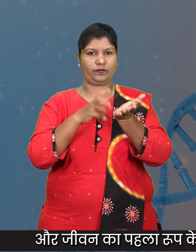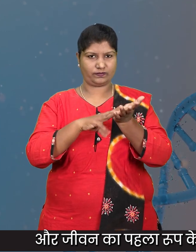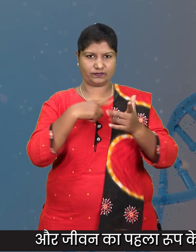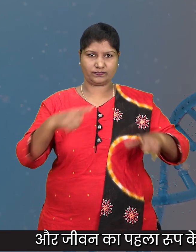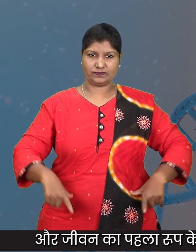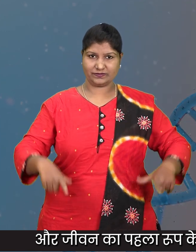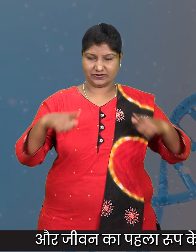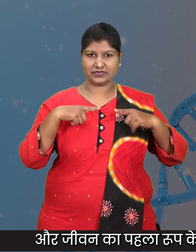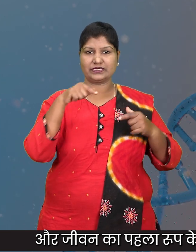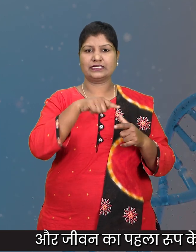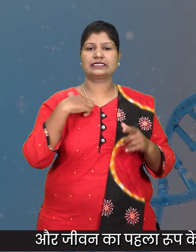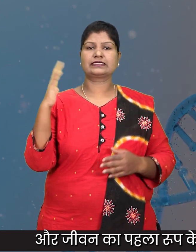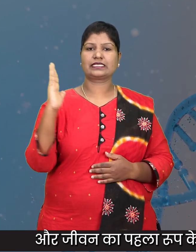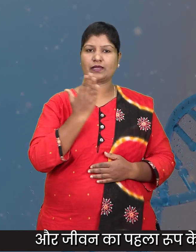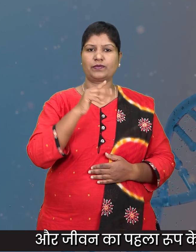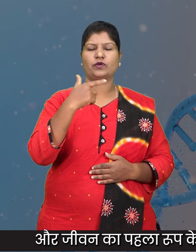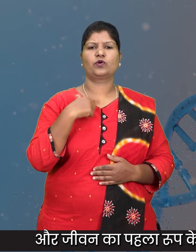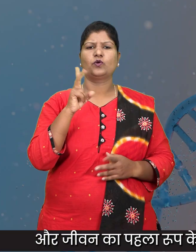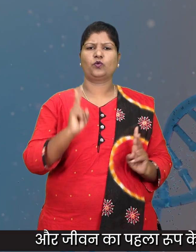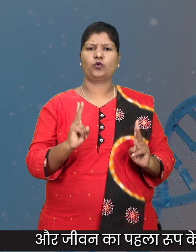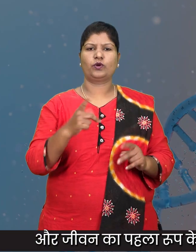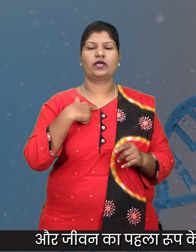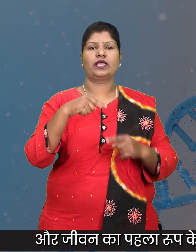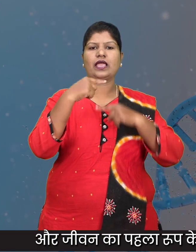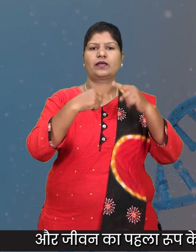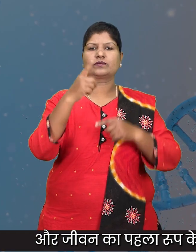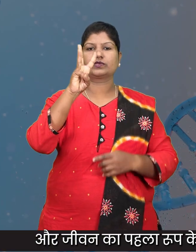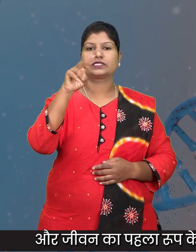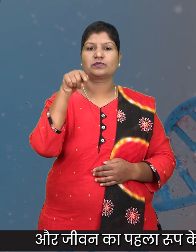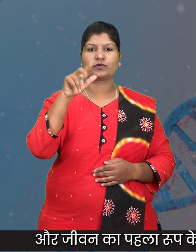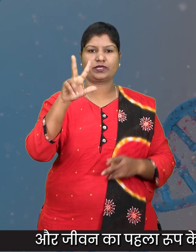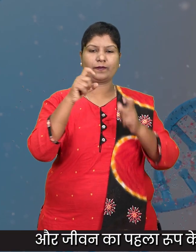लगभग 3.8 अरब साल पहले दिखाई दिया था।